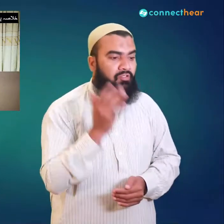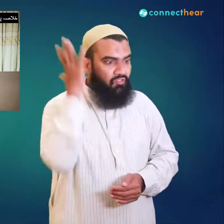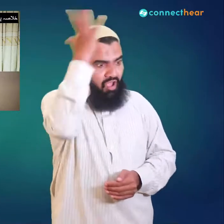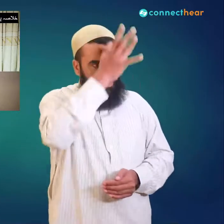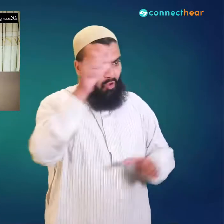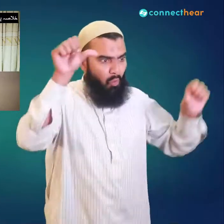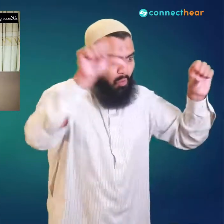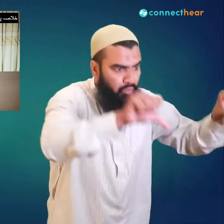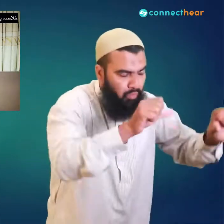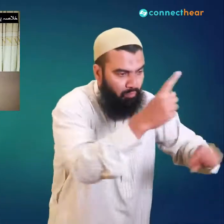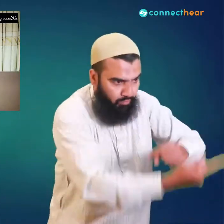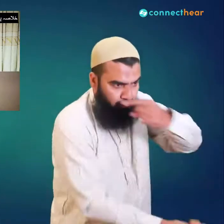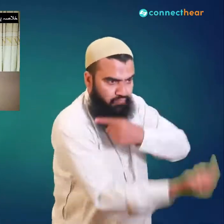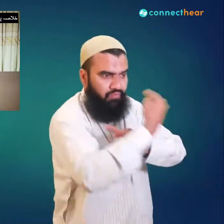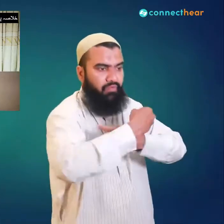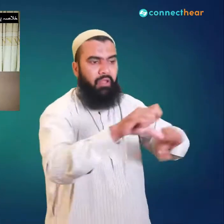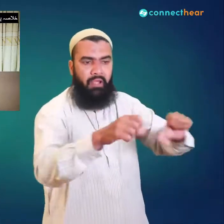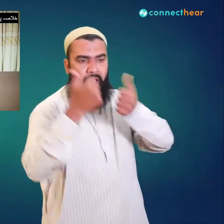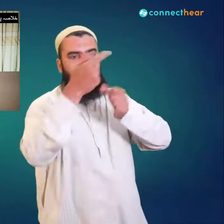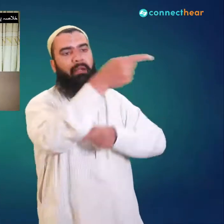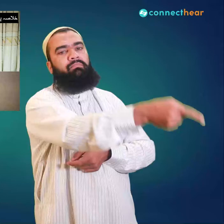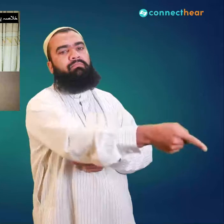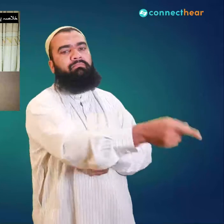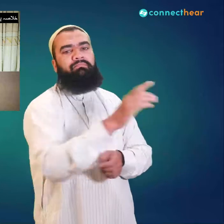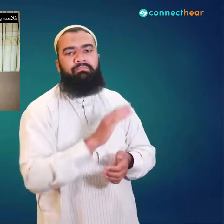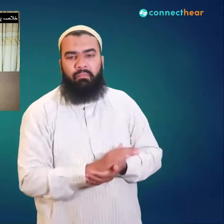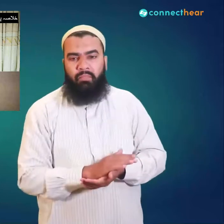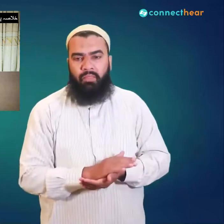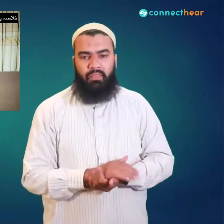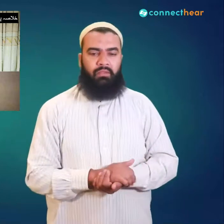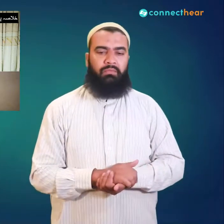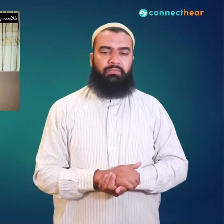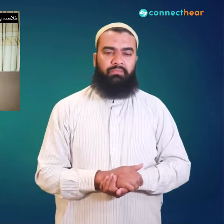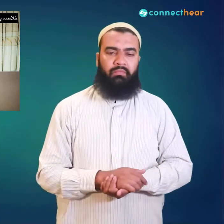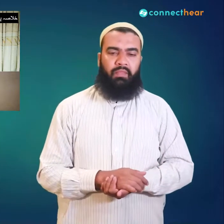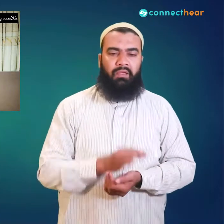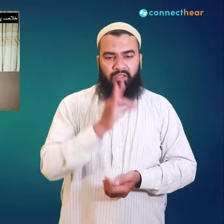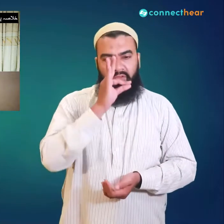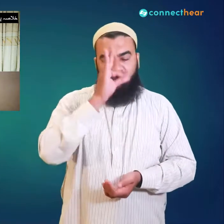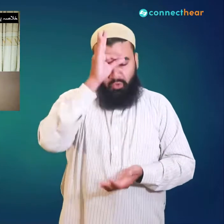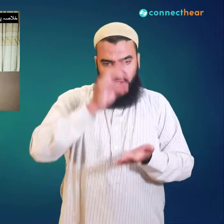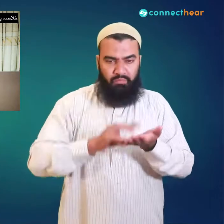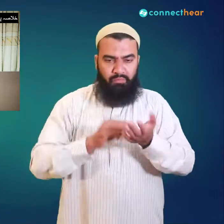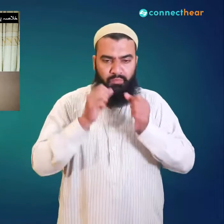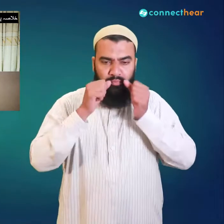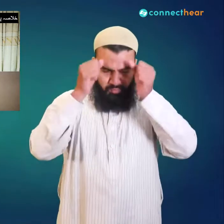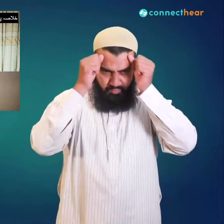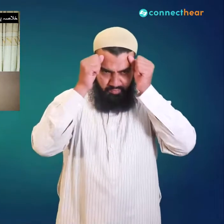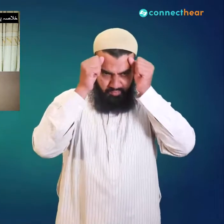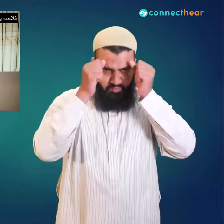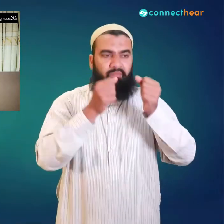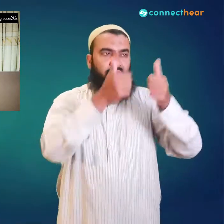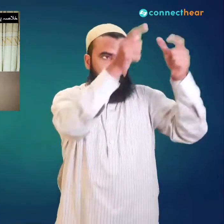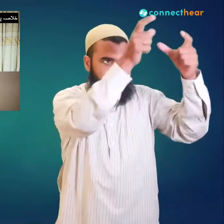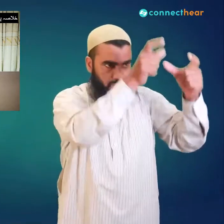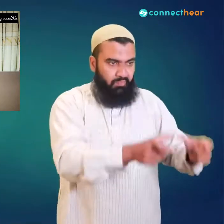اور وہ ذرائع ہیں جو جنگ و قتال میں استعمال ہوتے ہیں۔ آپ صلی اللہ علیہ وسلم کے زمانے میں